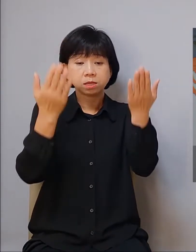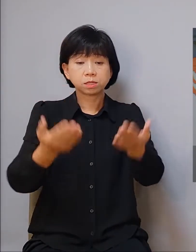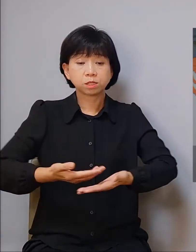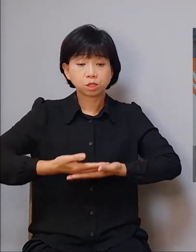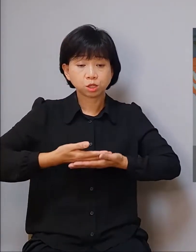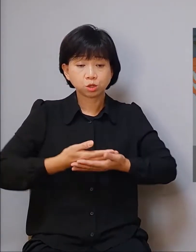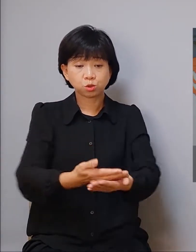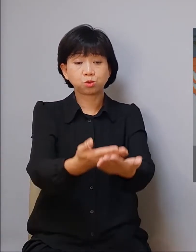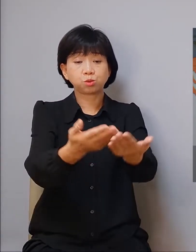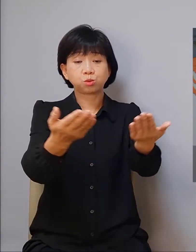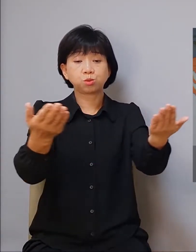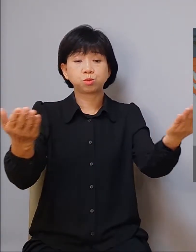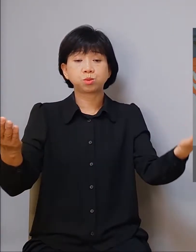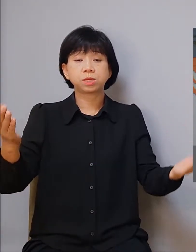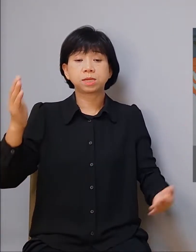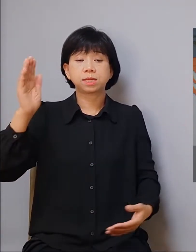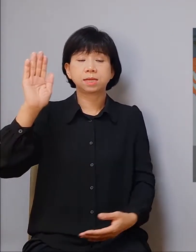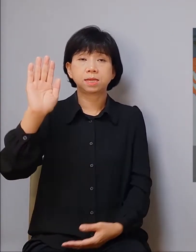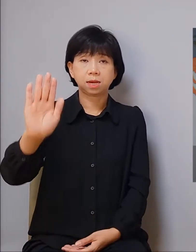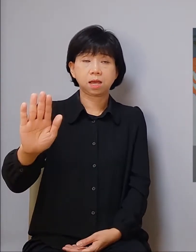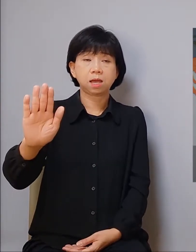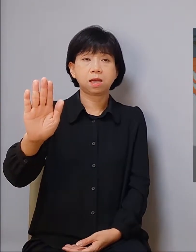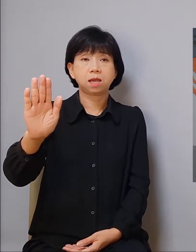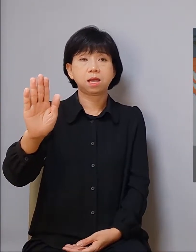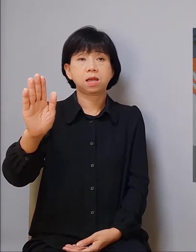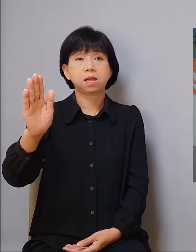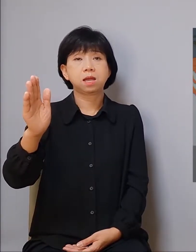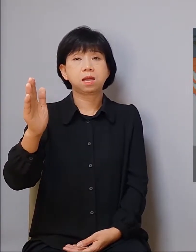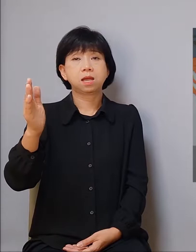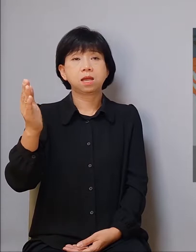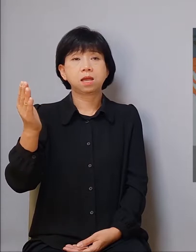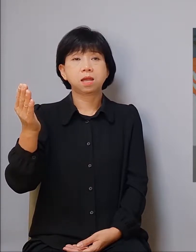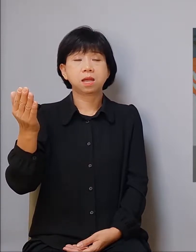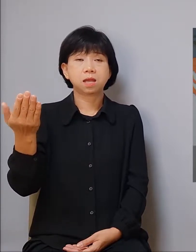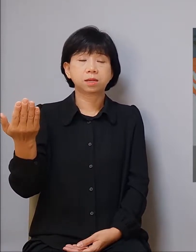주님 안식 주리라.